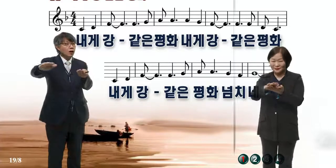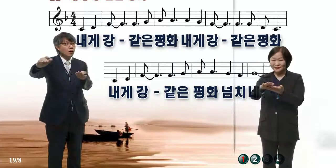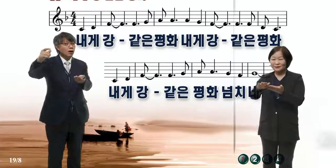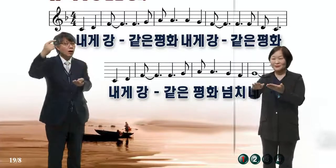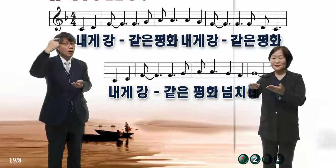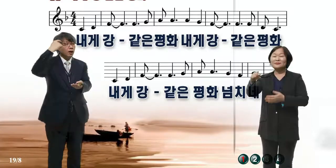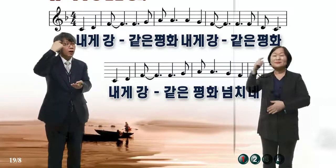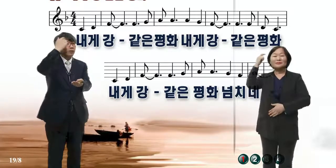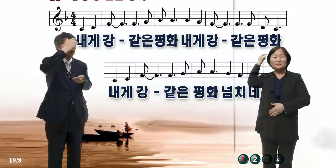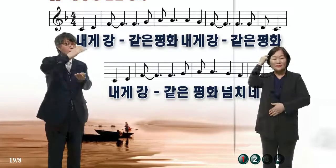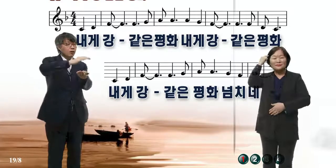평화